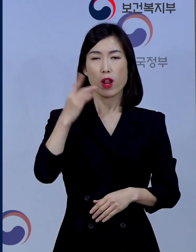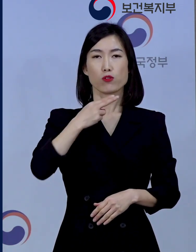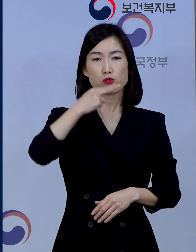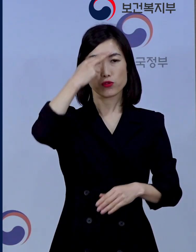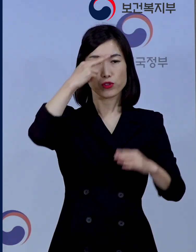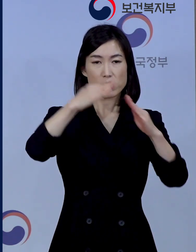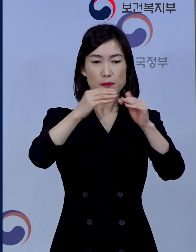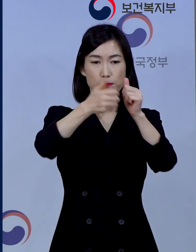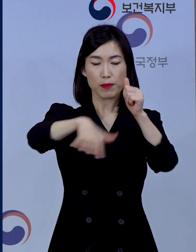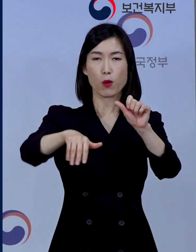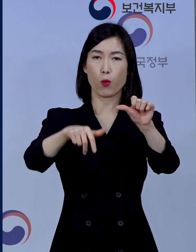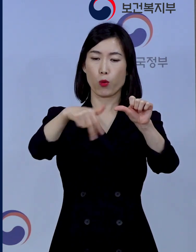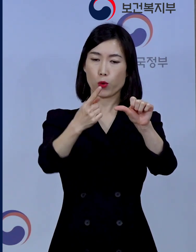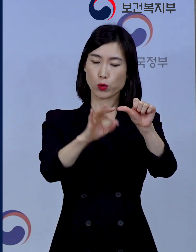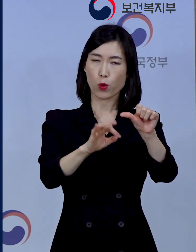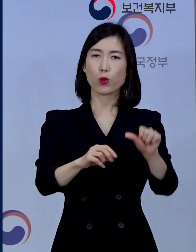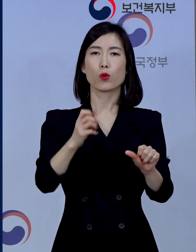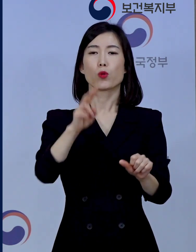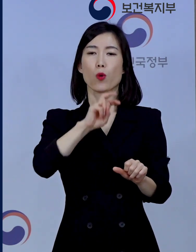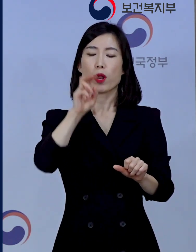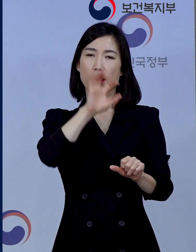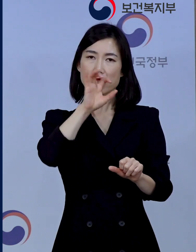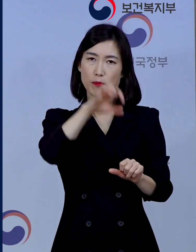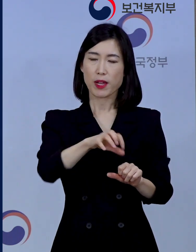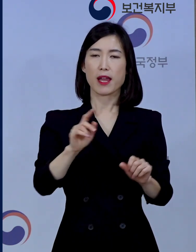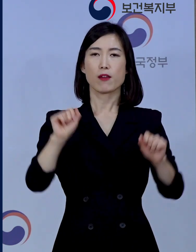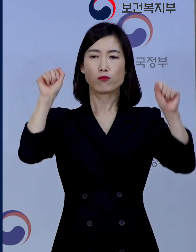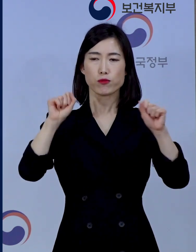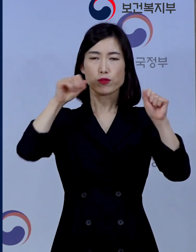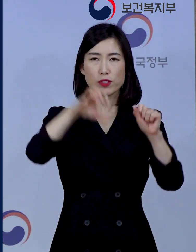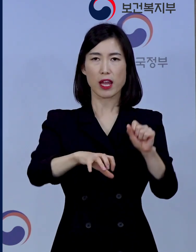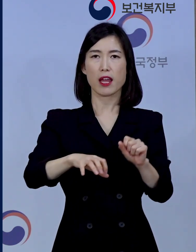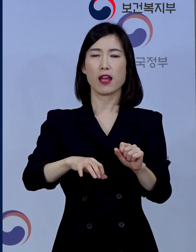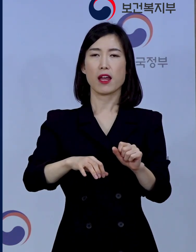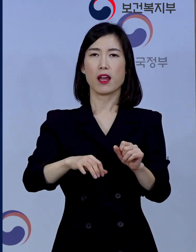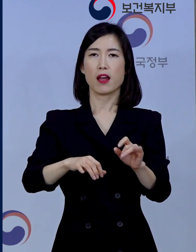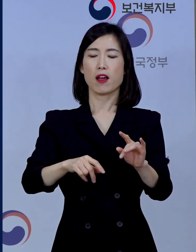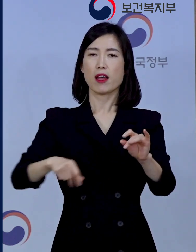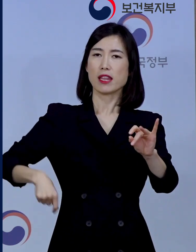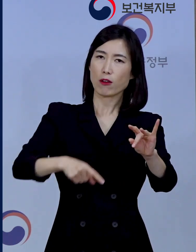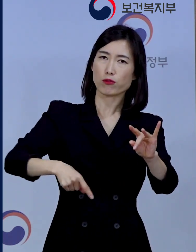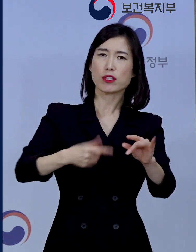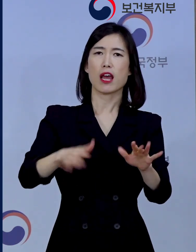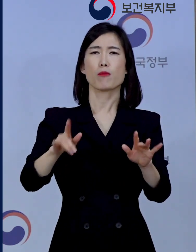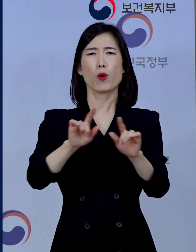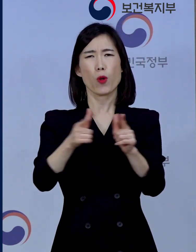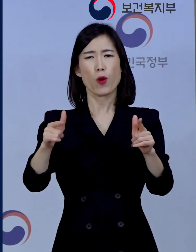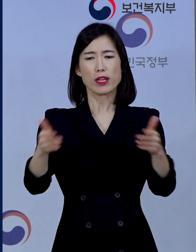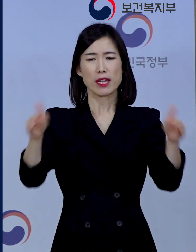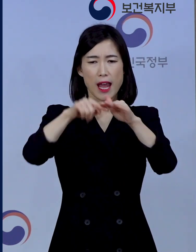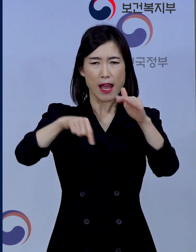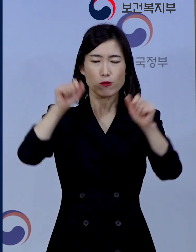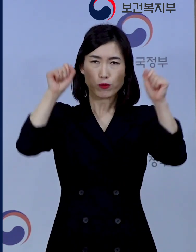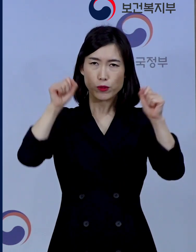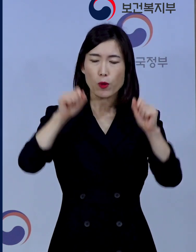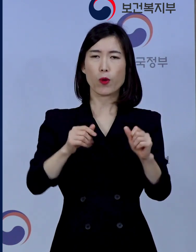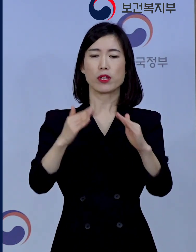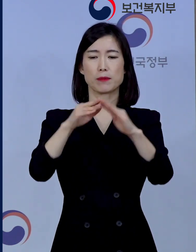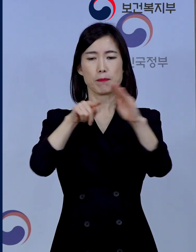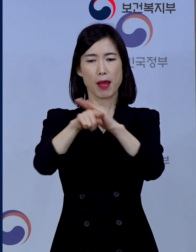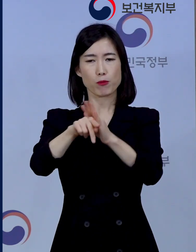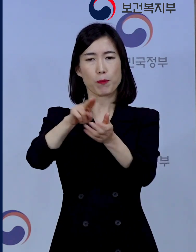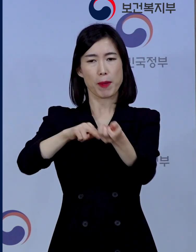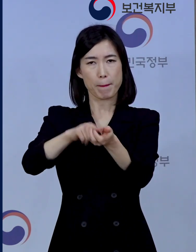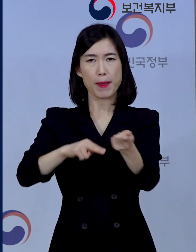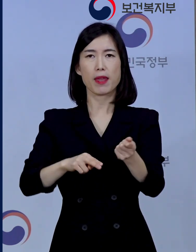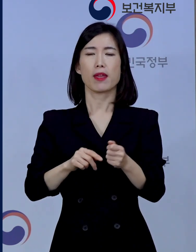기존 유흥시설 5종과 함께 노래 연습장과 헬스장, 당구장 등의 실내 체육시설, 방문 판매업